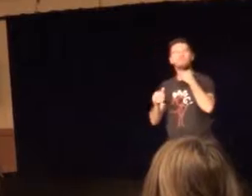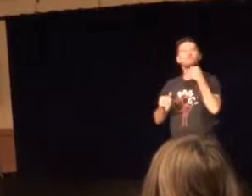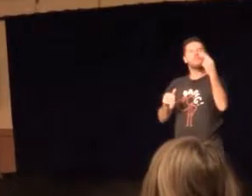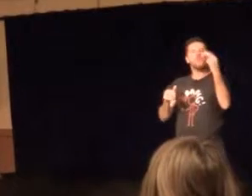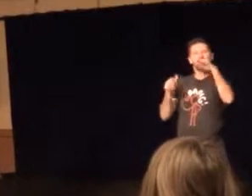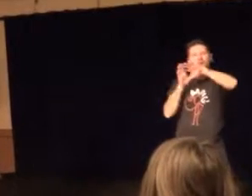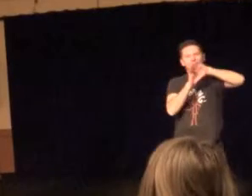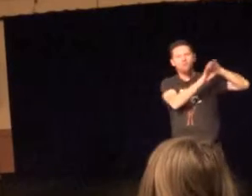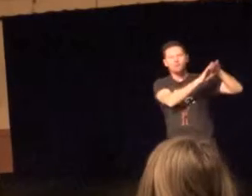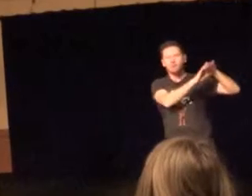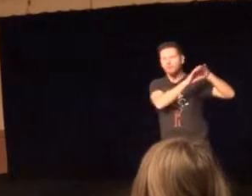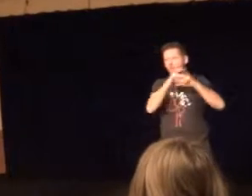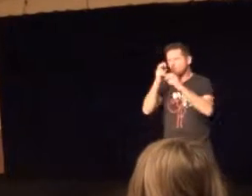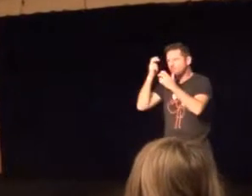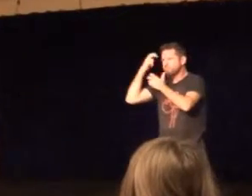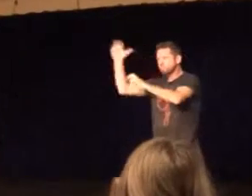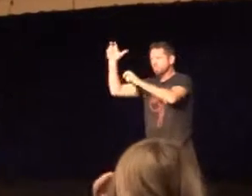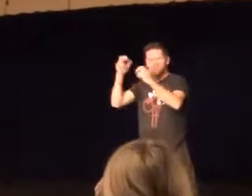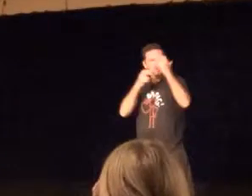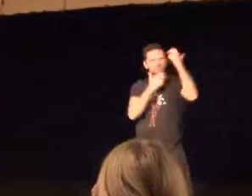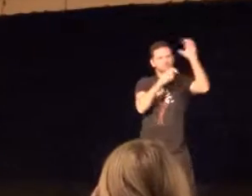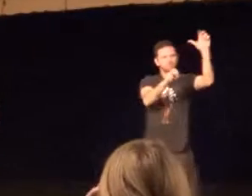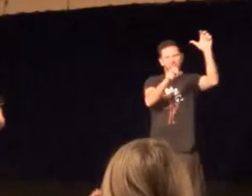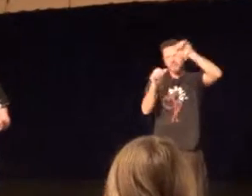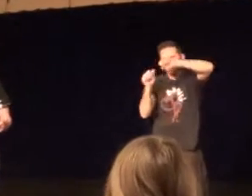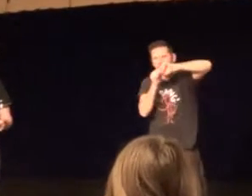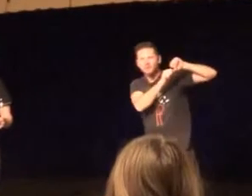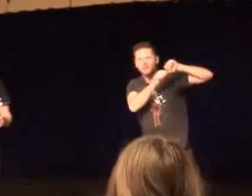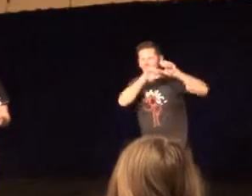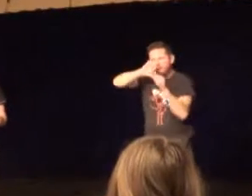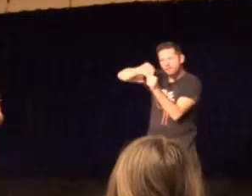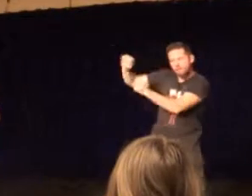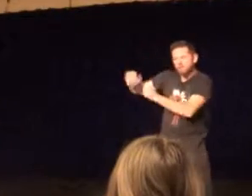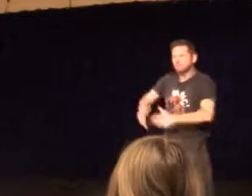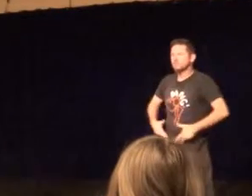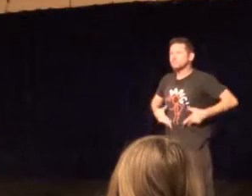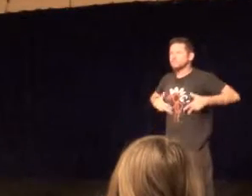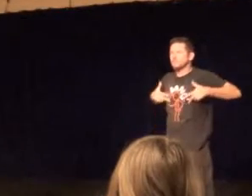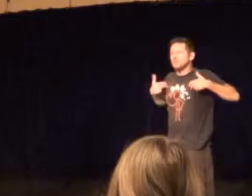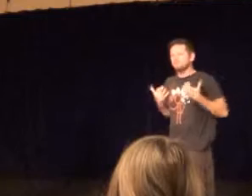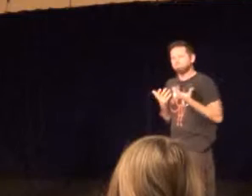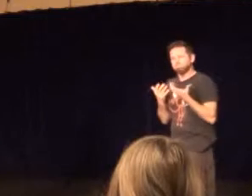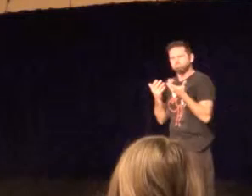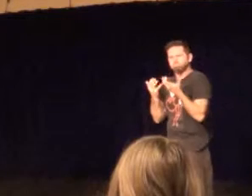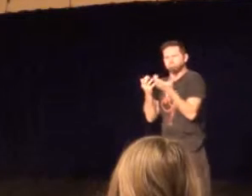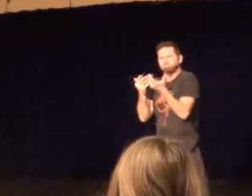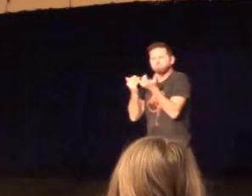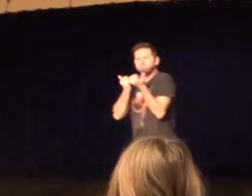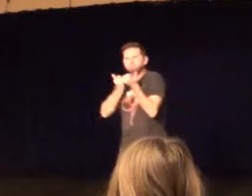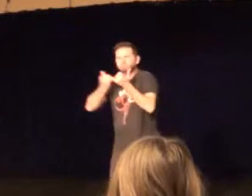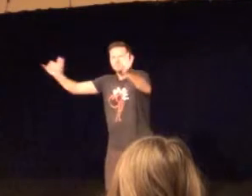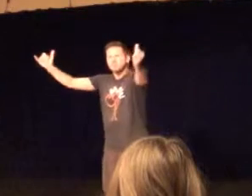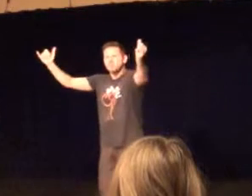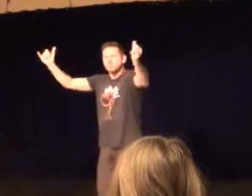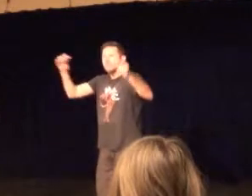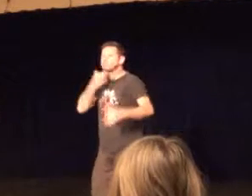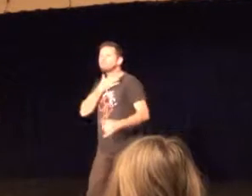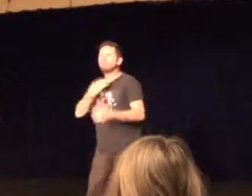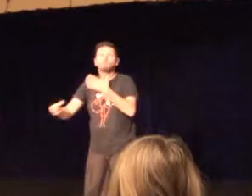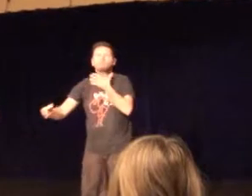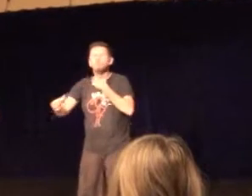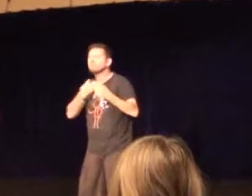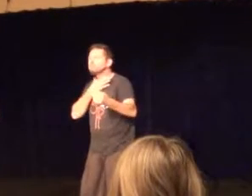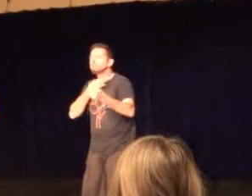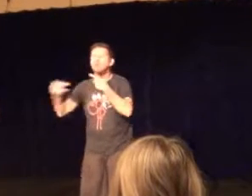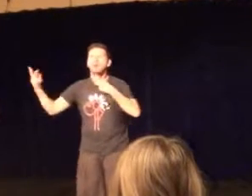bruit, l'envie de vivre est grande, immense, et que notre soif ne sera jamais